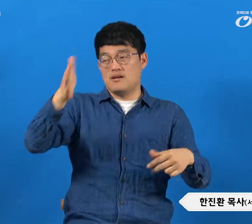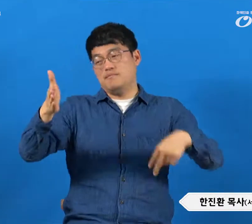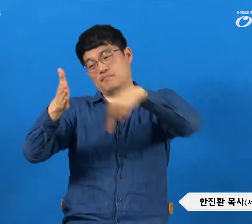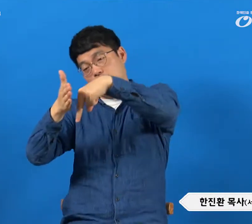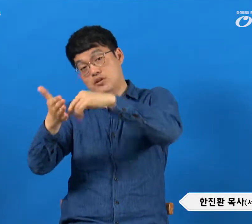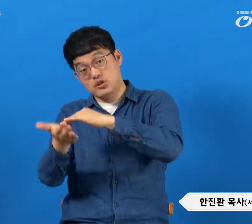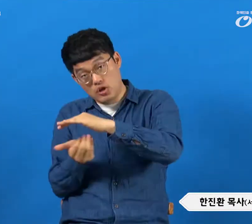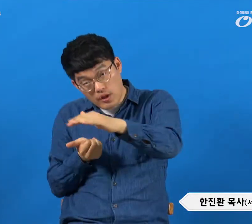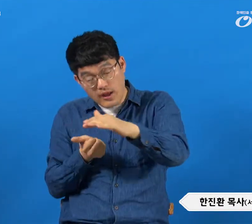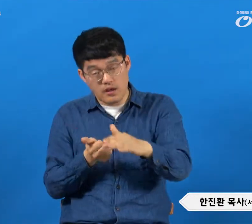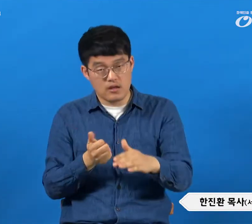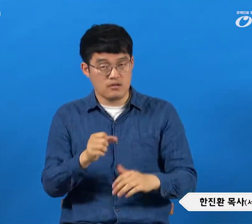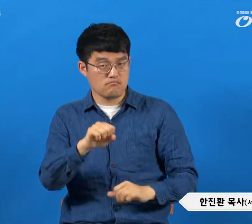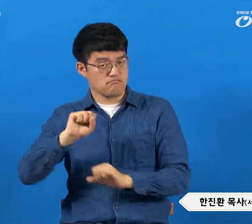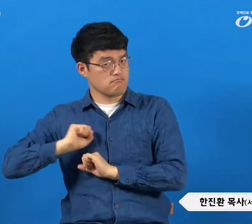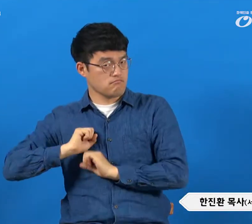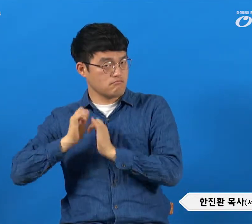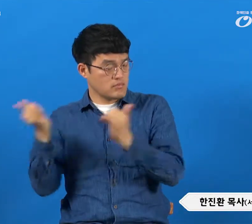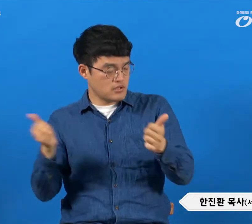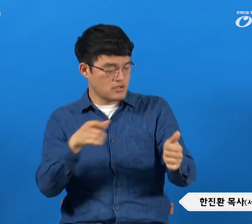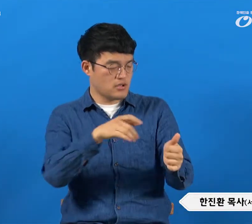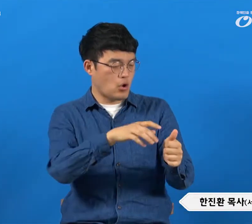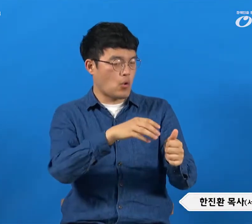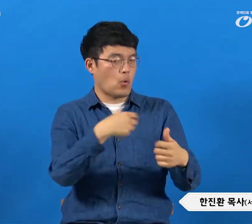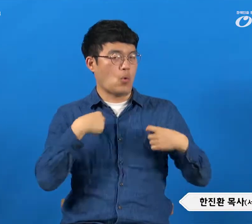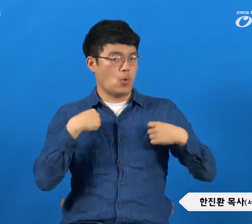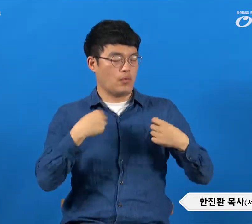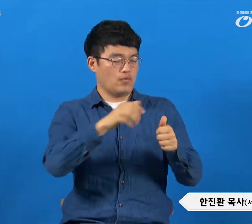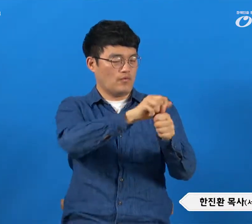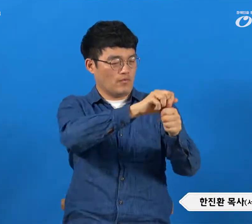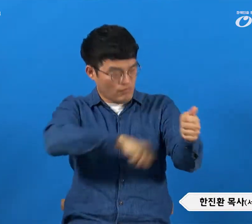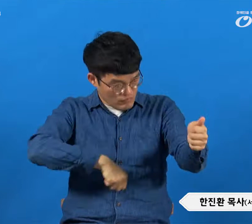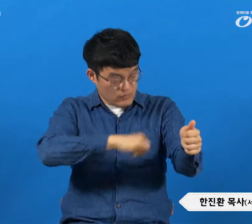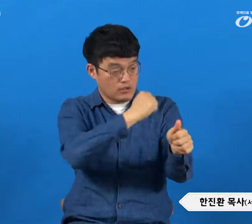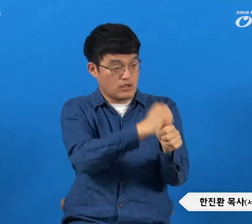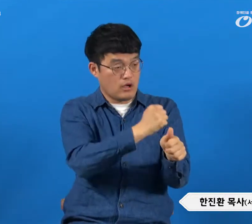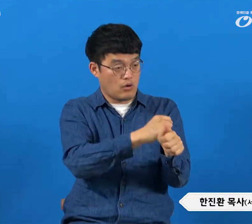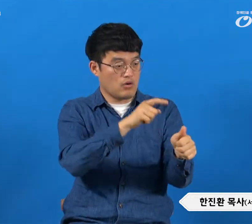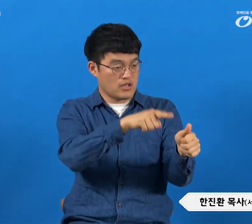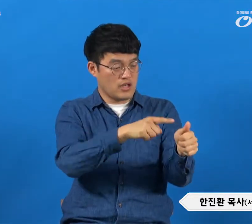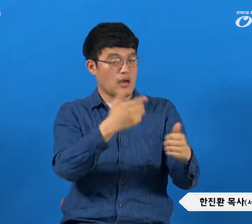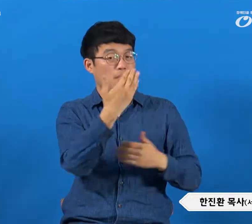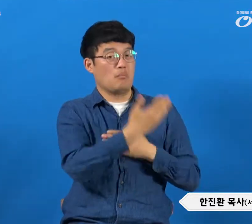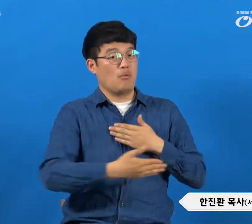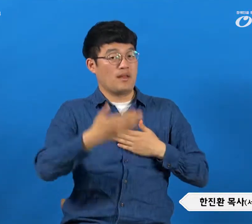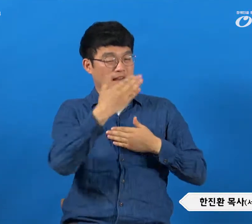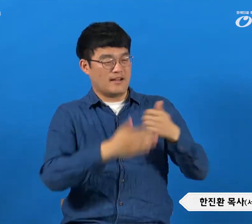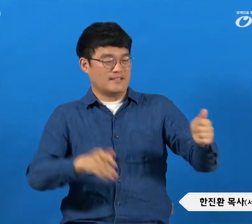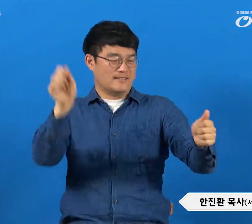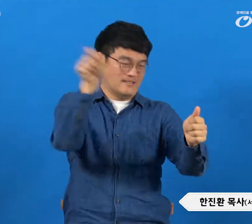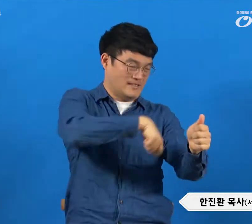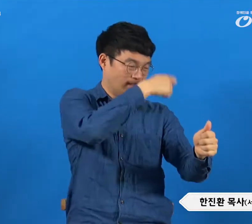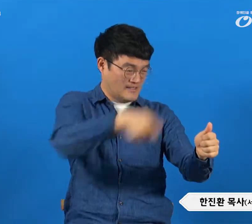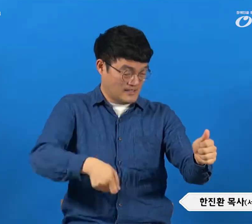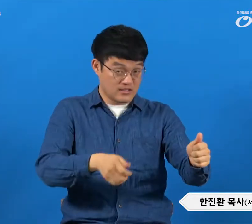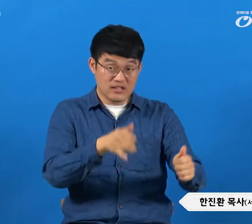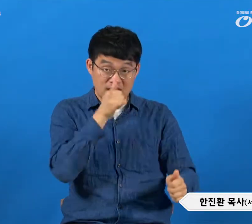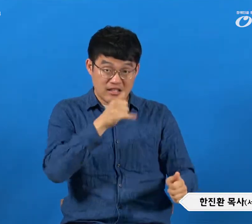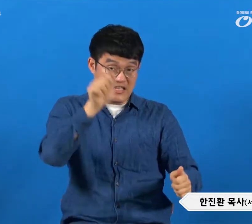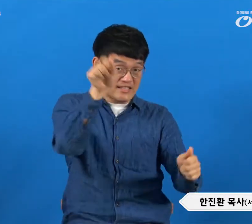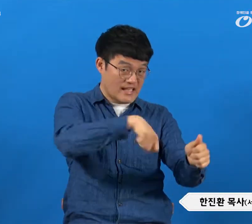벗깁니다. 그리고는 맨몸을 향해서 채찍을 내리칩니다. 그 채찍은 보통 채찍이